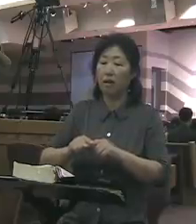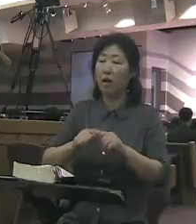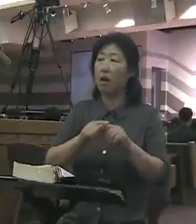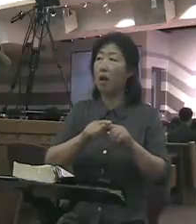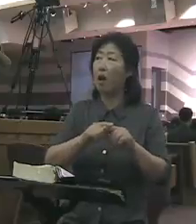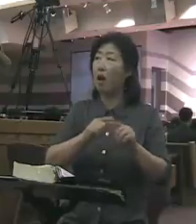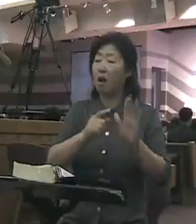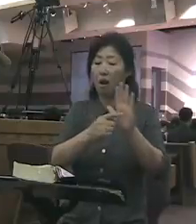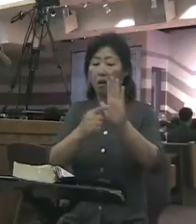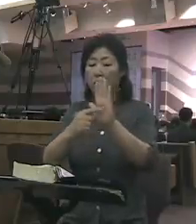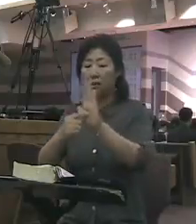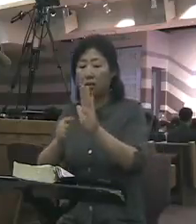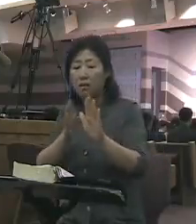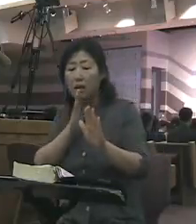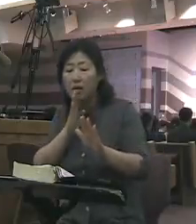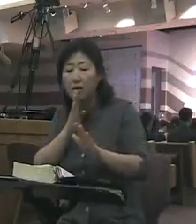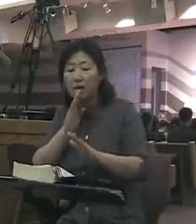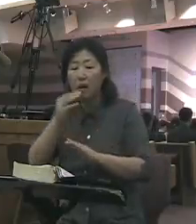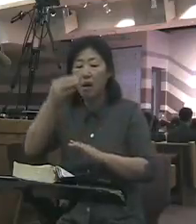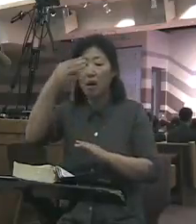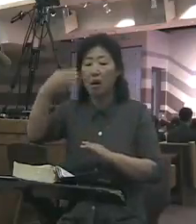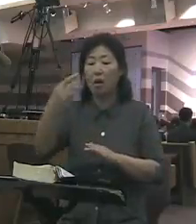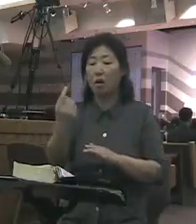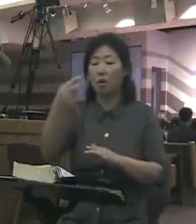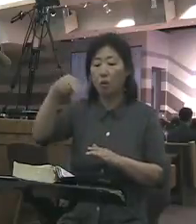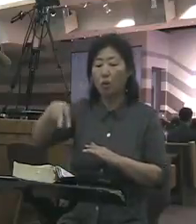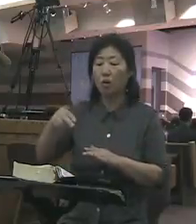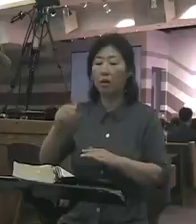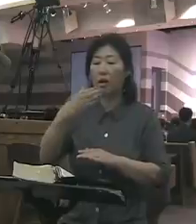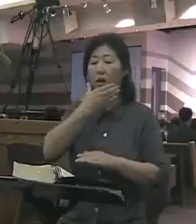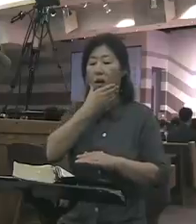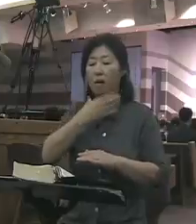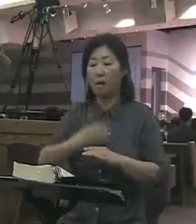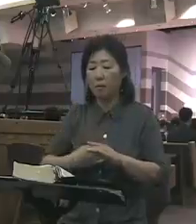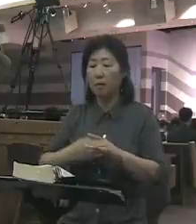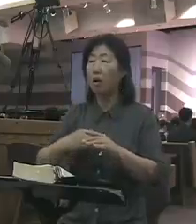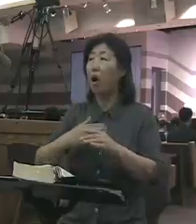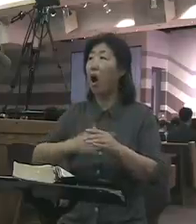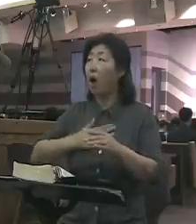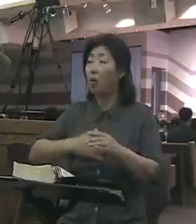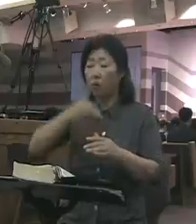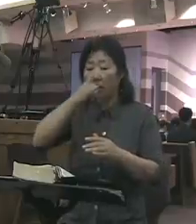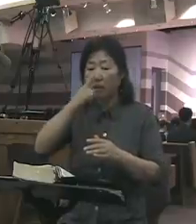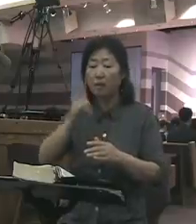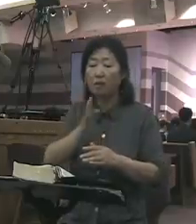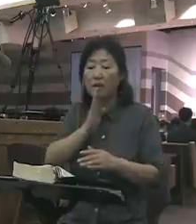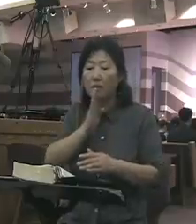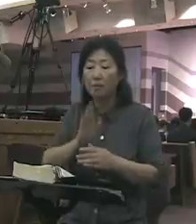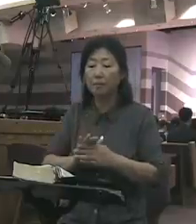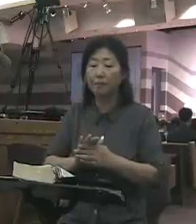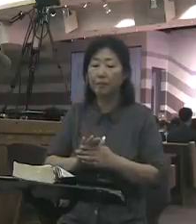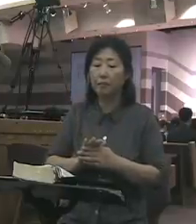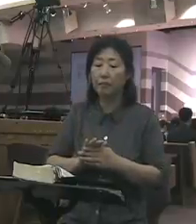사실이었습니다. 롯에게도 아브라함에게도 알려진 사실이었는데, 왜 롯은 그때에 두 번